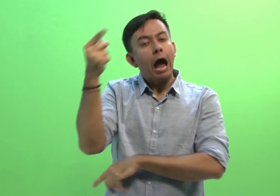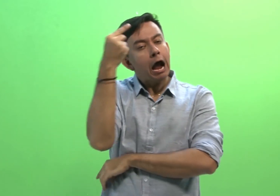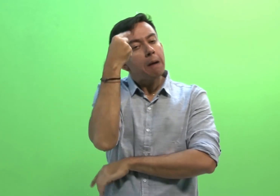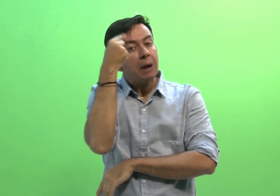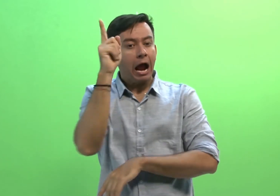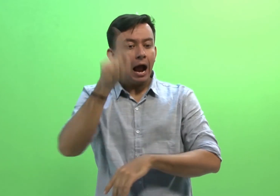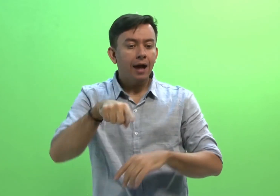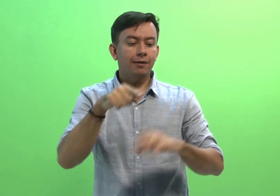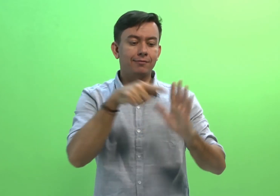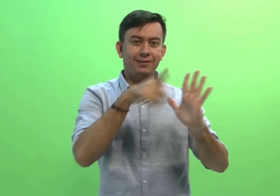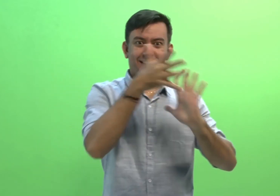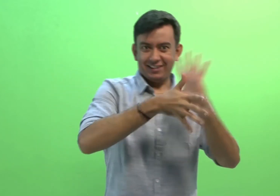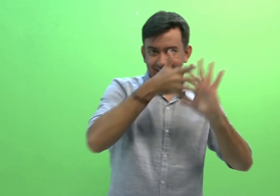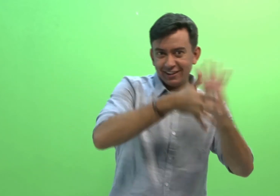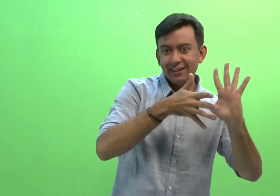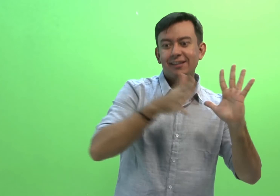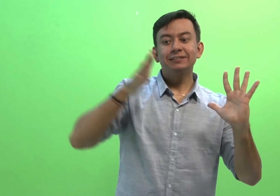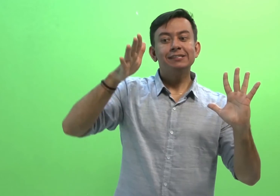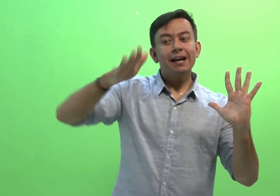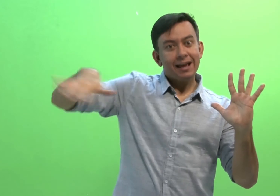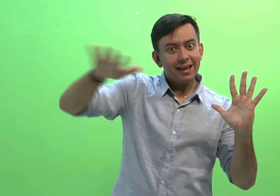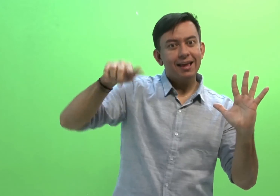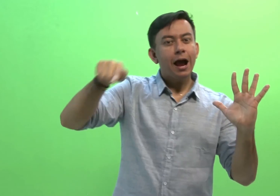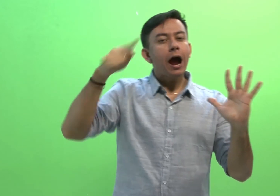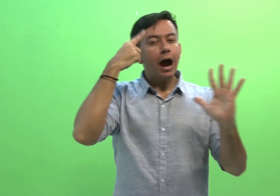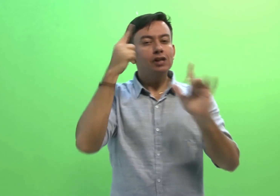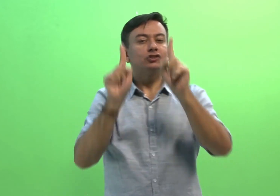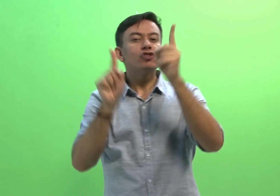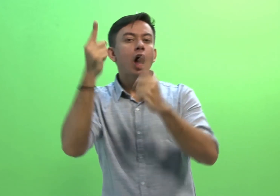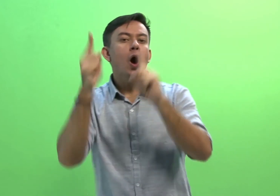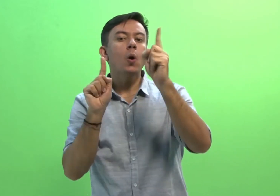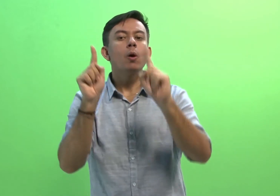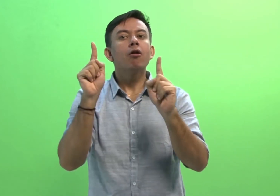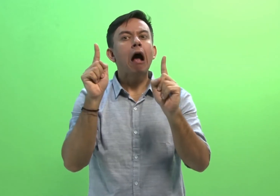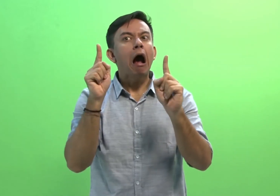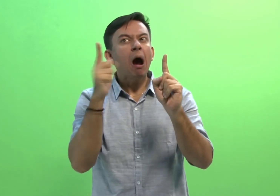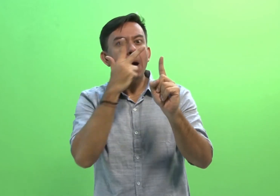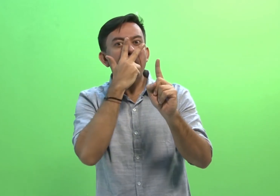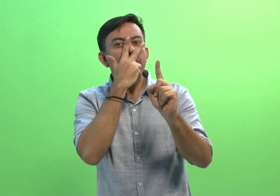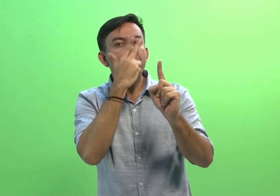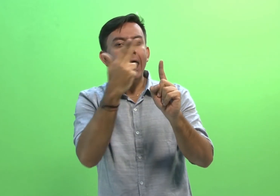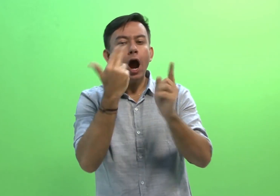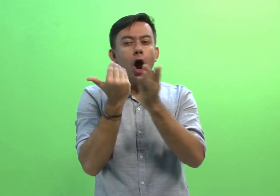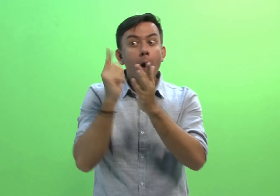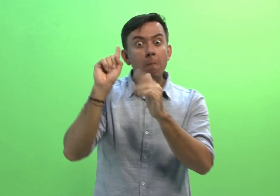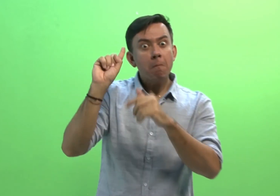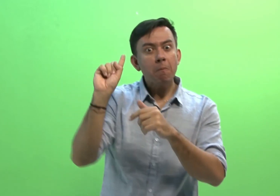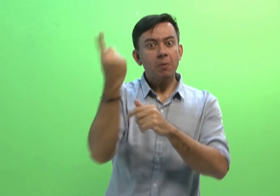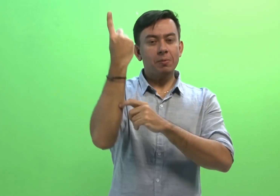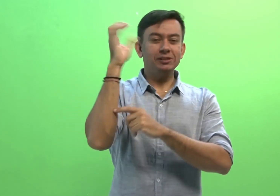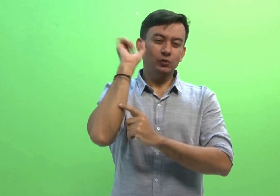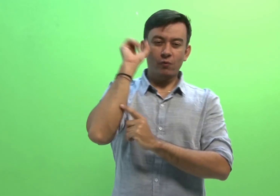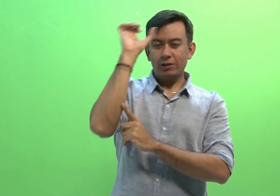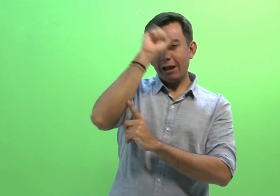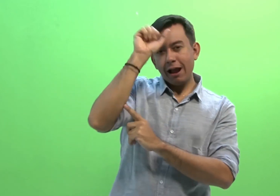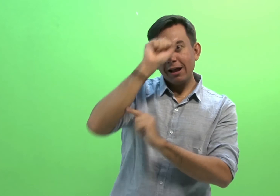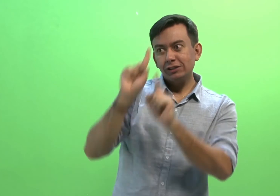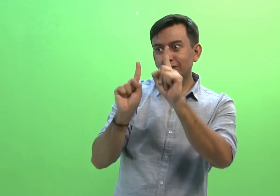que a língua de sinais seja um gesto e acredita-se que os ouvintes aprenderam